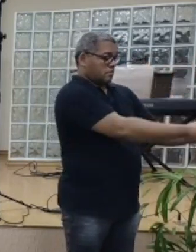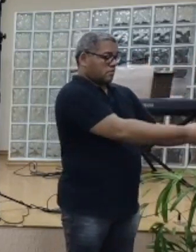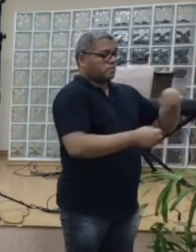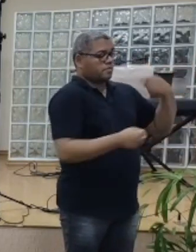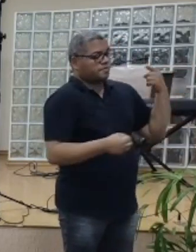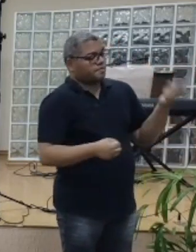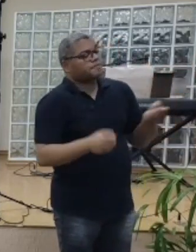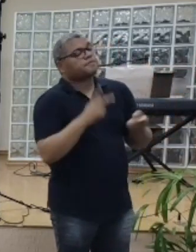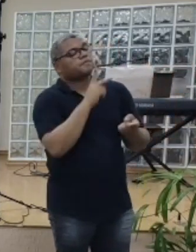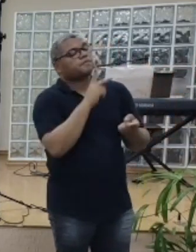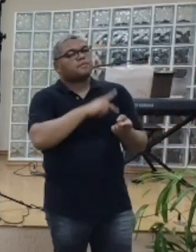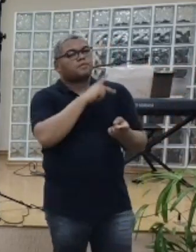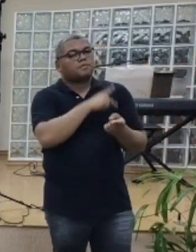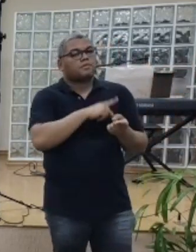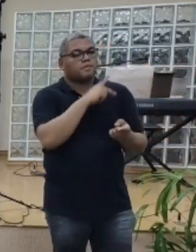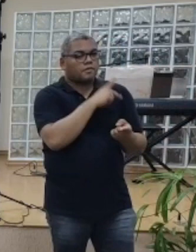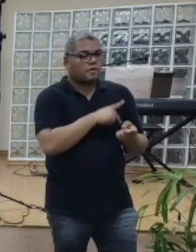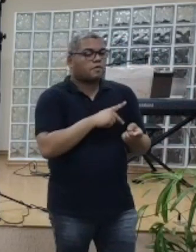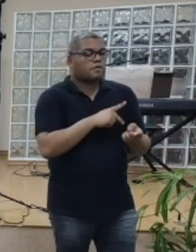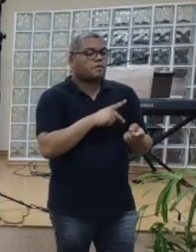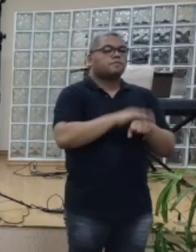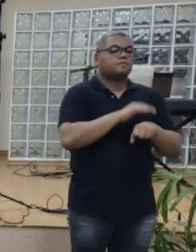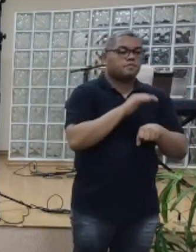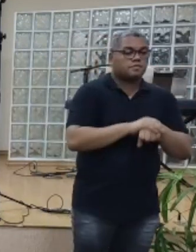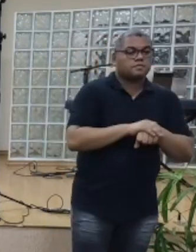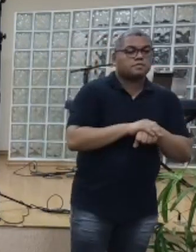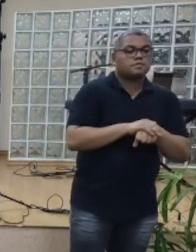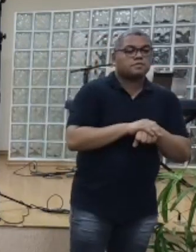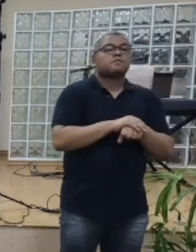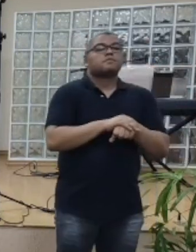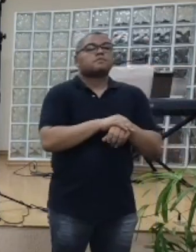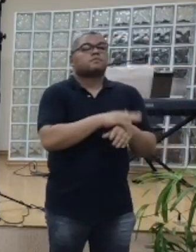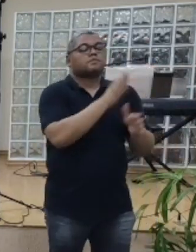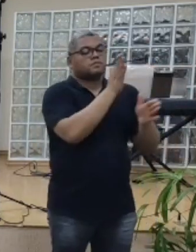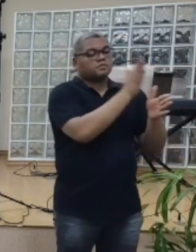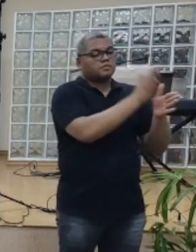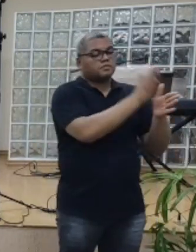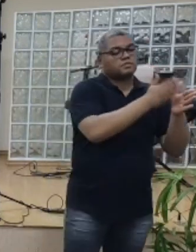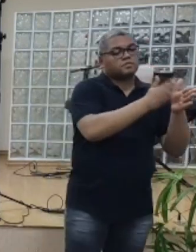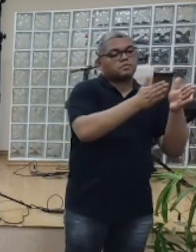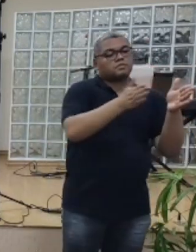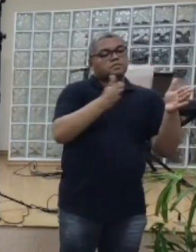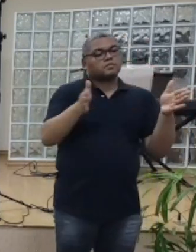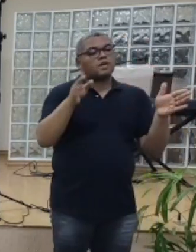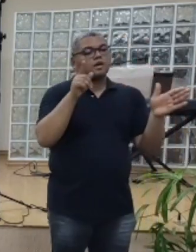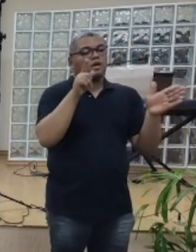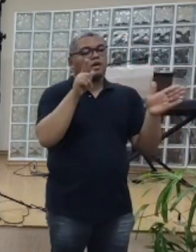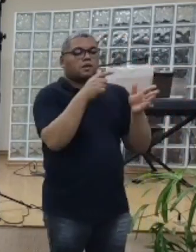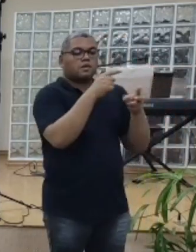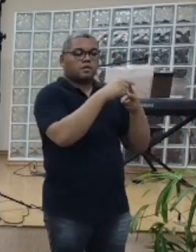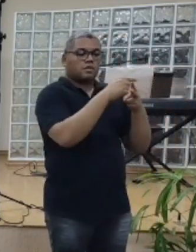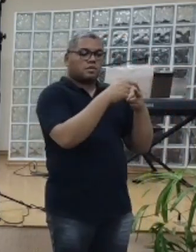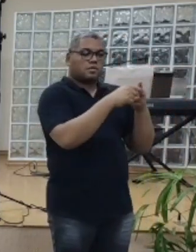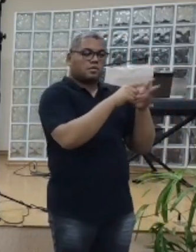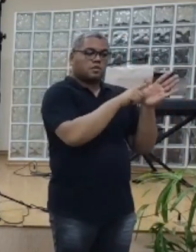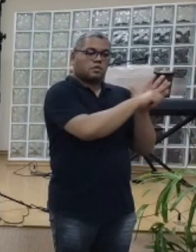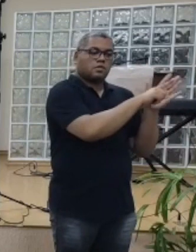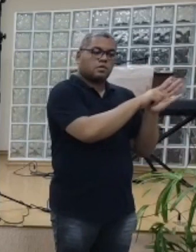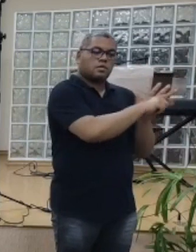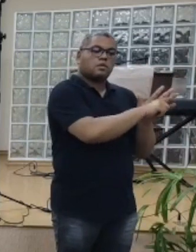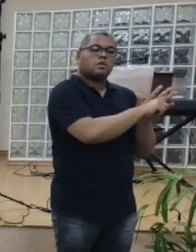disso, Paulo faz uma sequência, e são as duas perguntas, né? O que aconteceu com